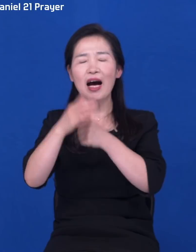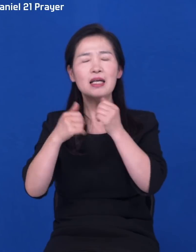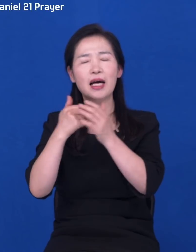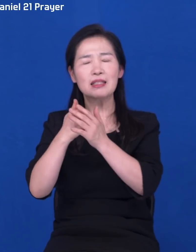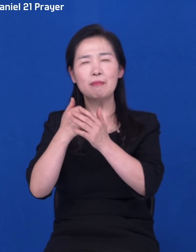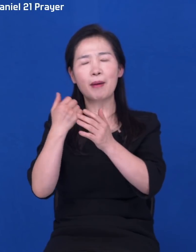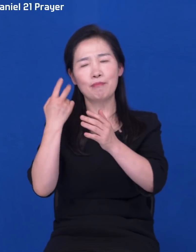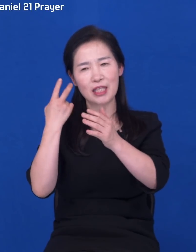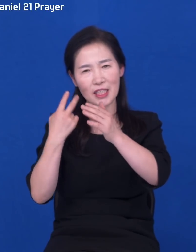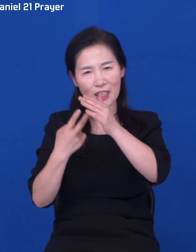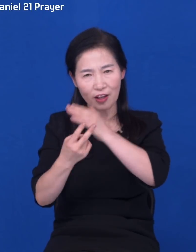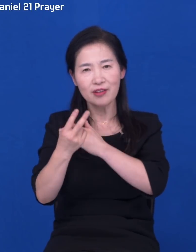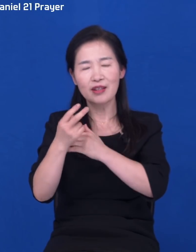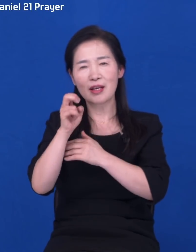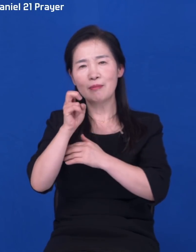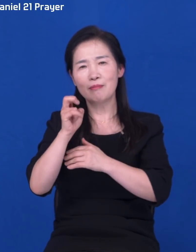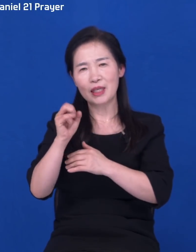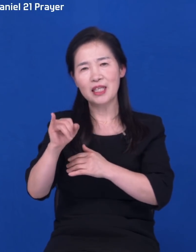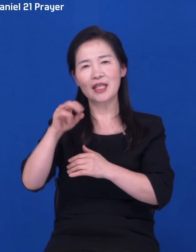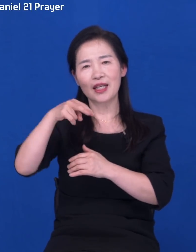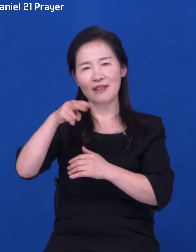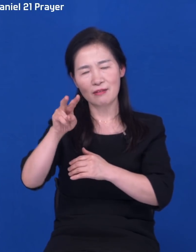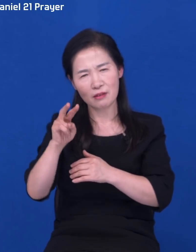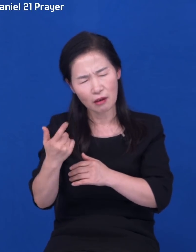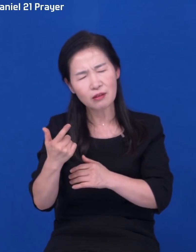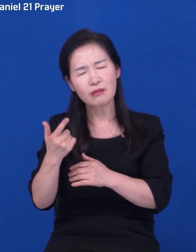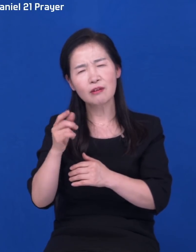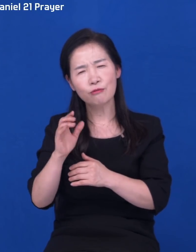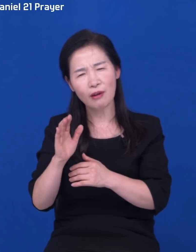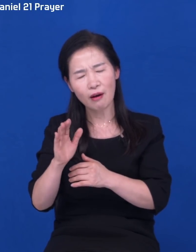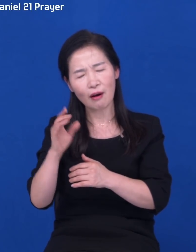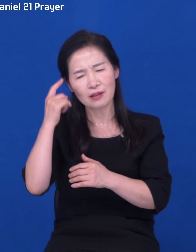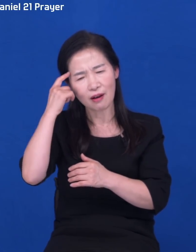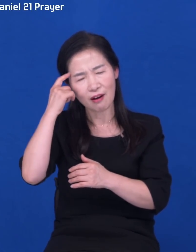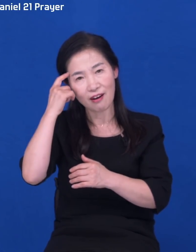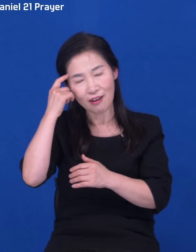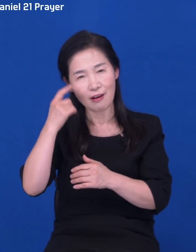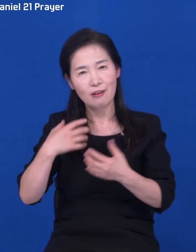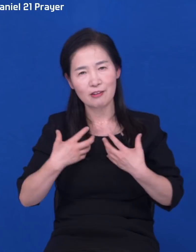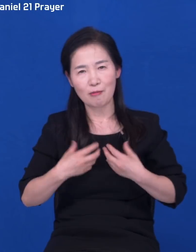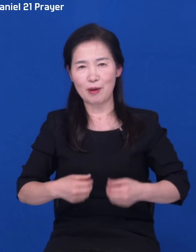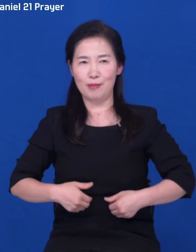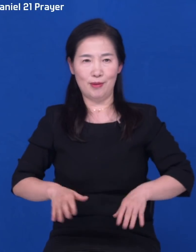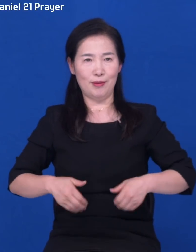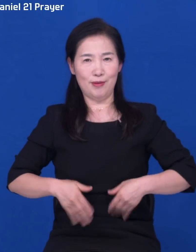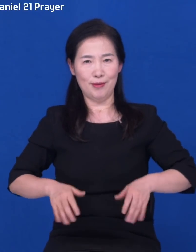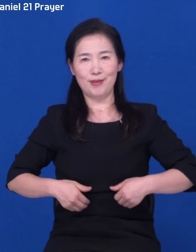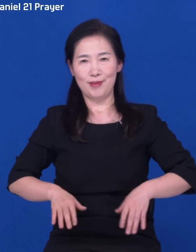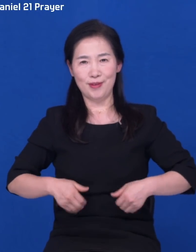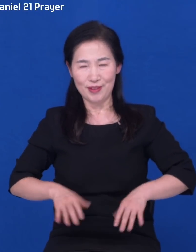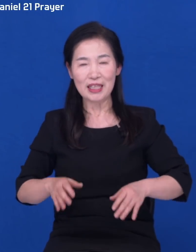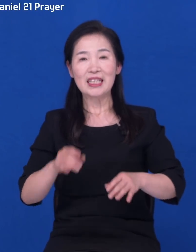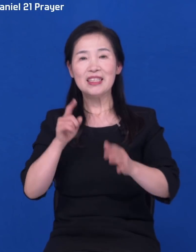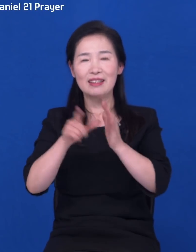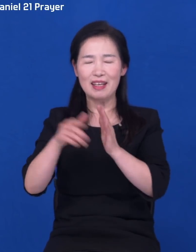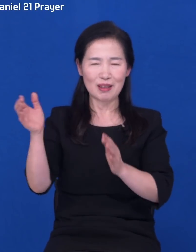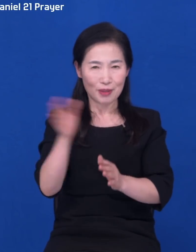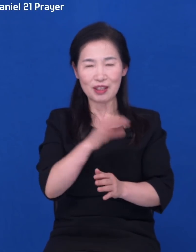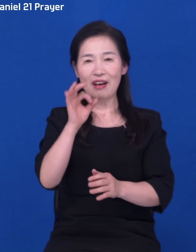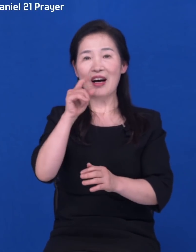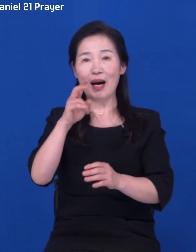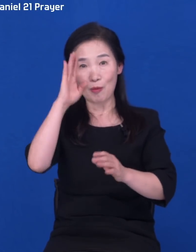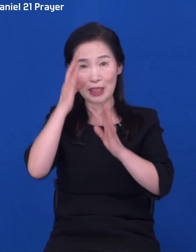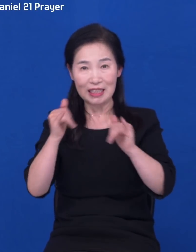다음에는 미션이면 내가 이렇게 절망할 이유가 없지? 그날로 바로 암 환자한테 막 뛰어가는데 달라진 게 있는